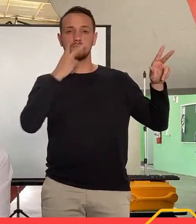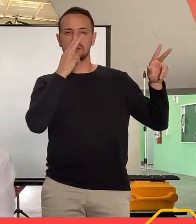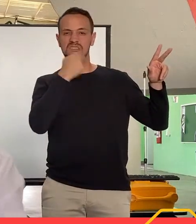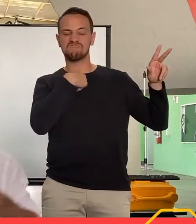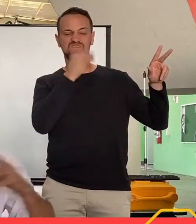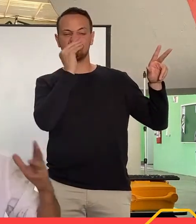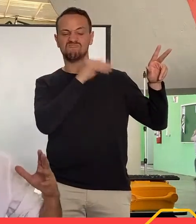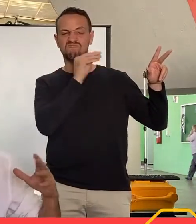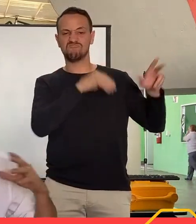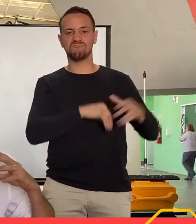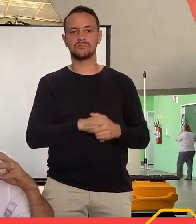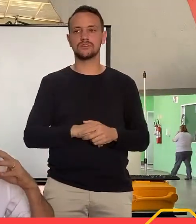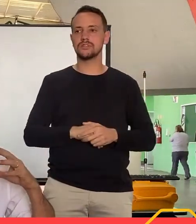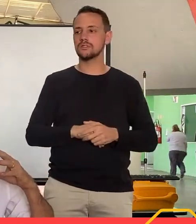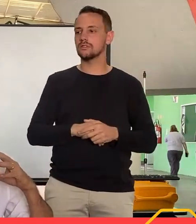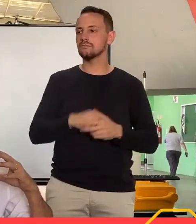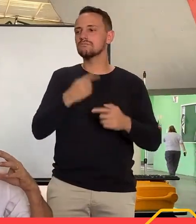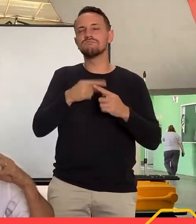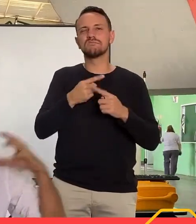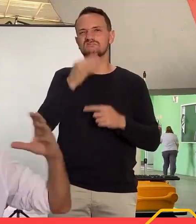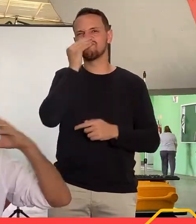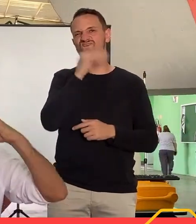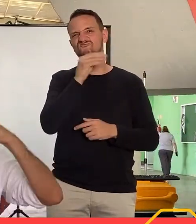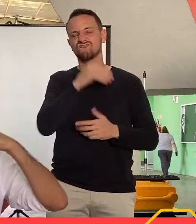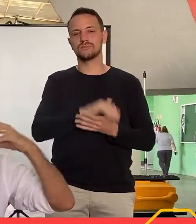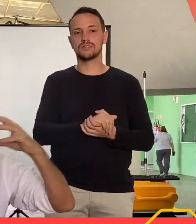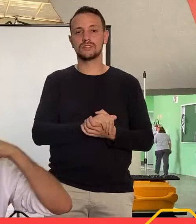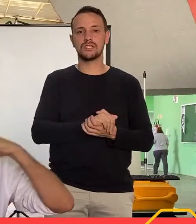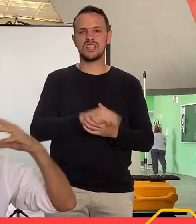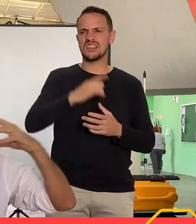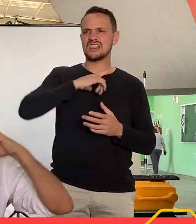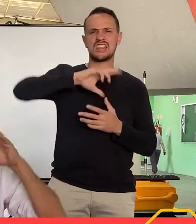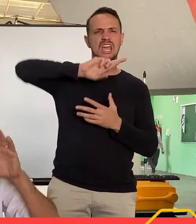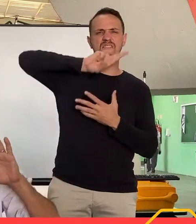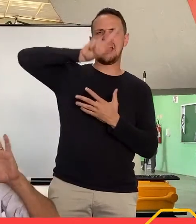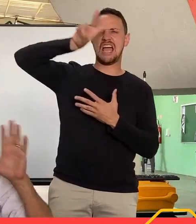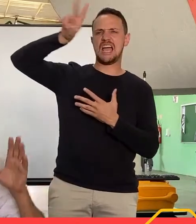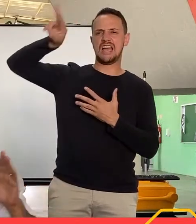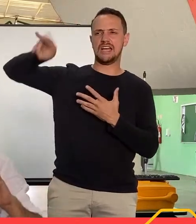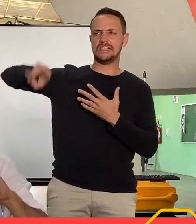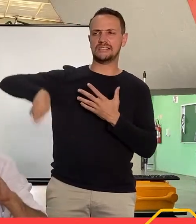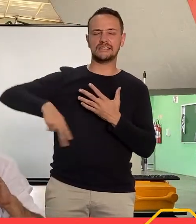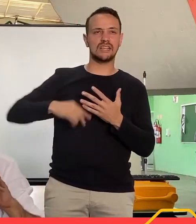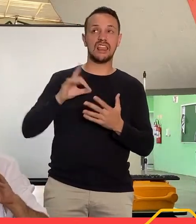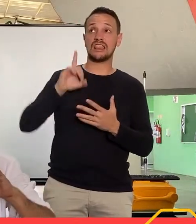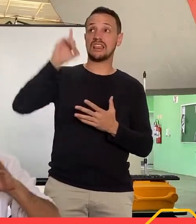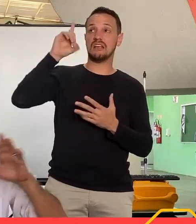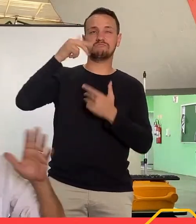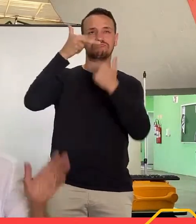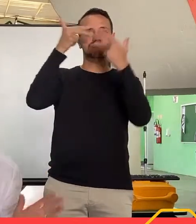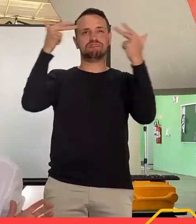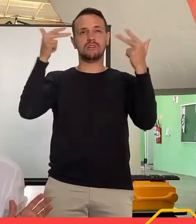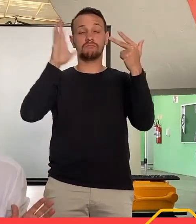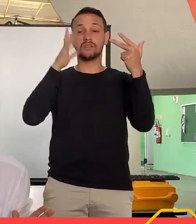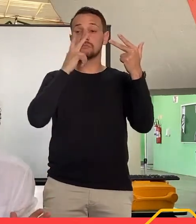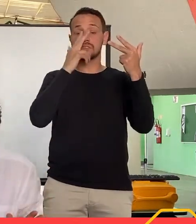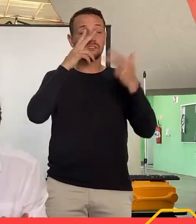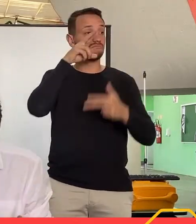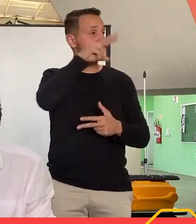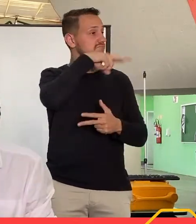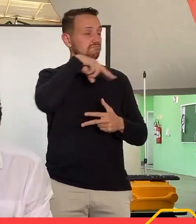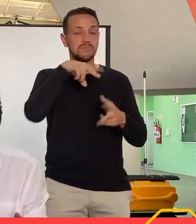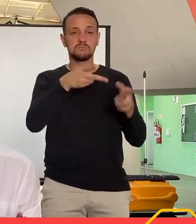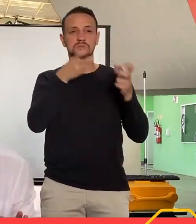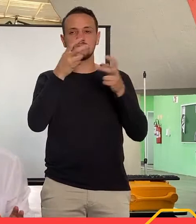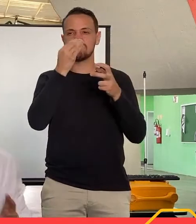aquela. Está desencantado. Né? São deuses que se irradiam, mas num ambiente